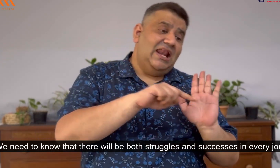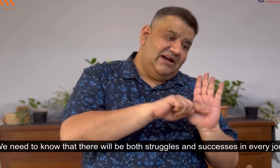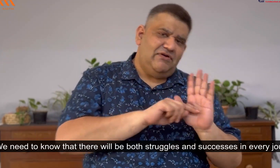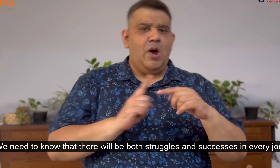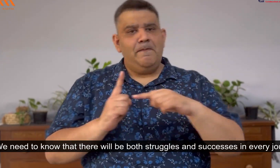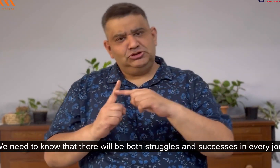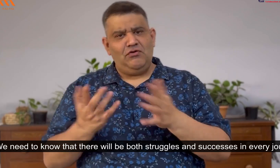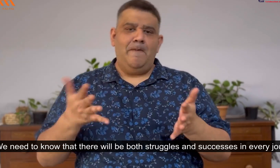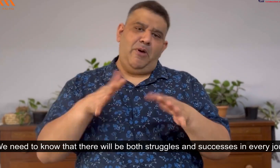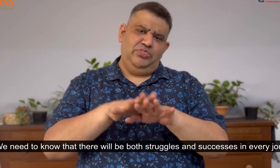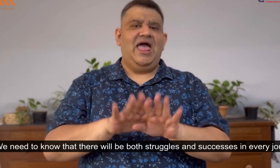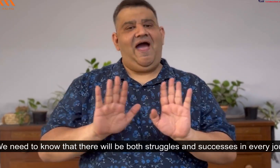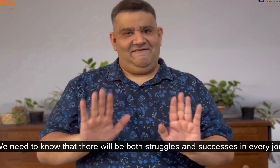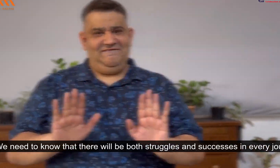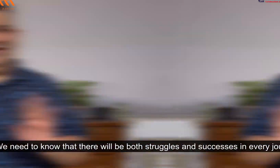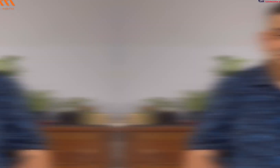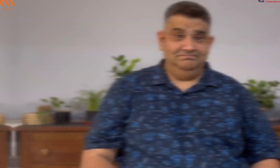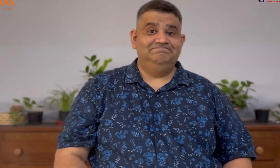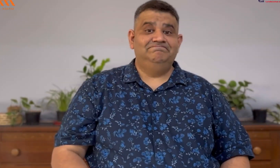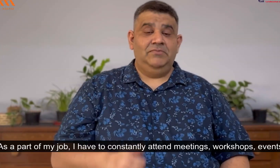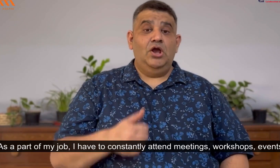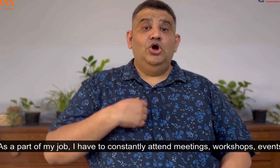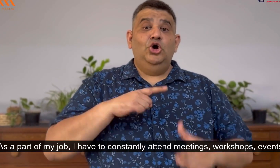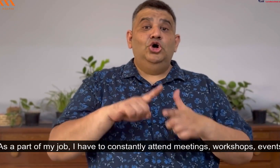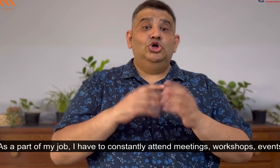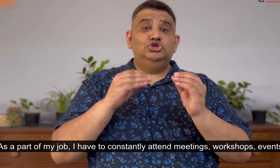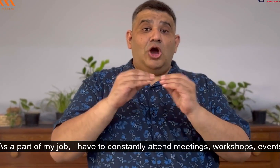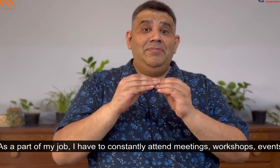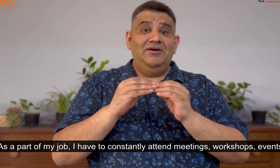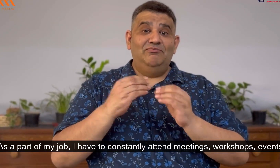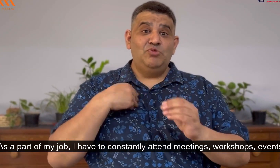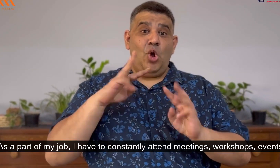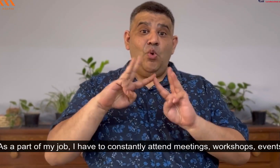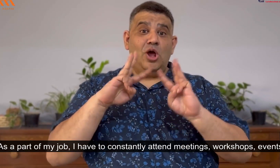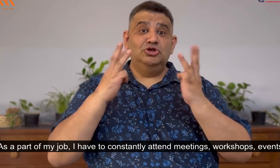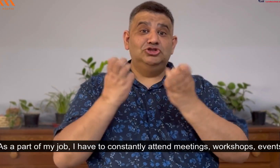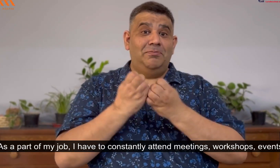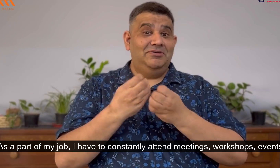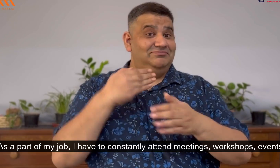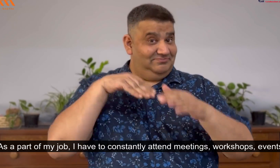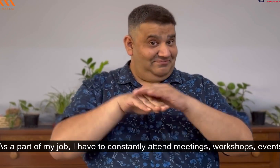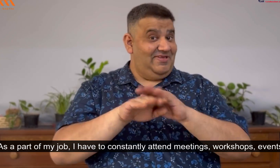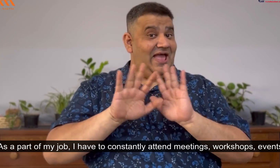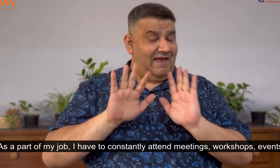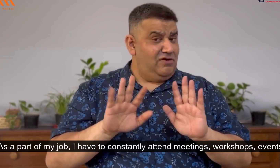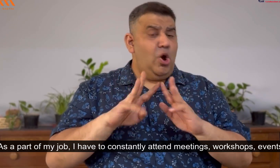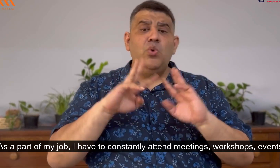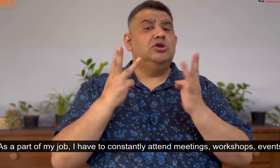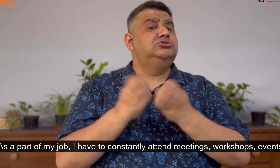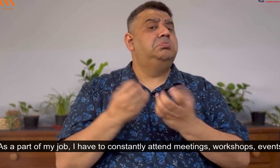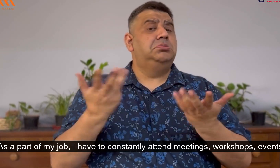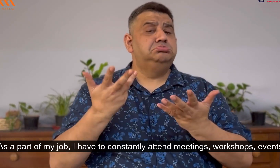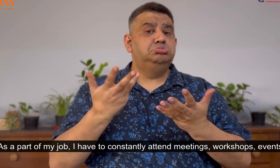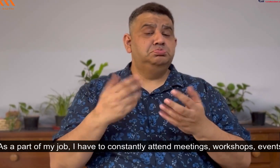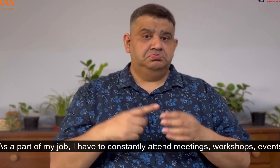संघर्ष और सफलता दोनों होंगे। अपनी नौकरी के एक हिस्से के रूप में मुझे लगातार बैठकों,